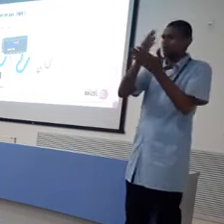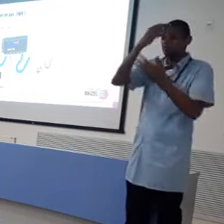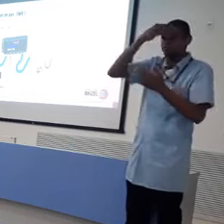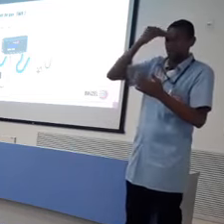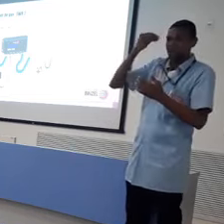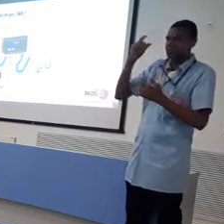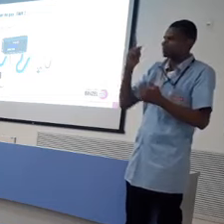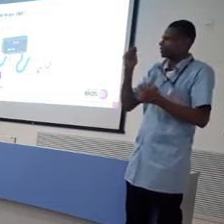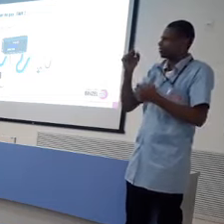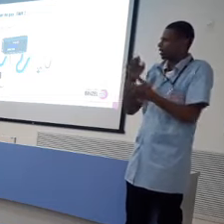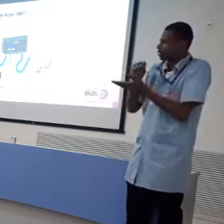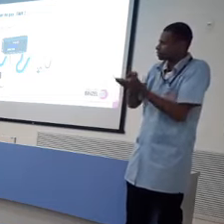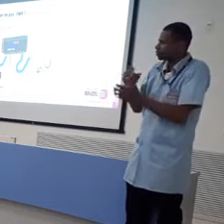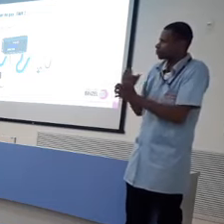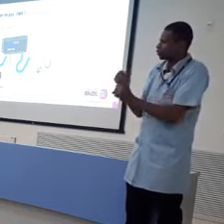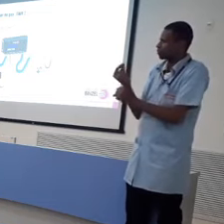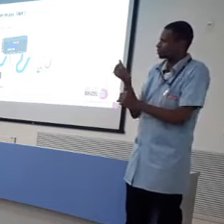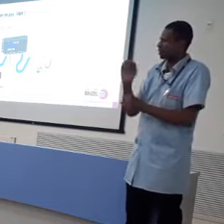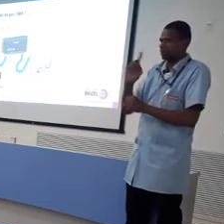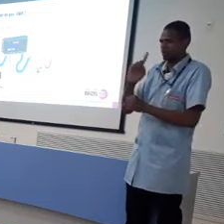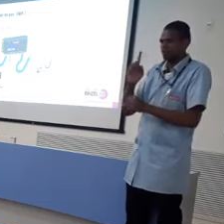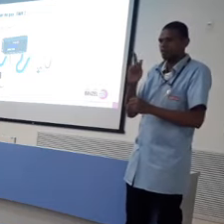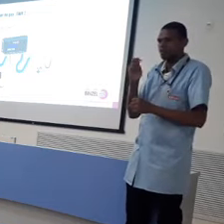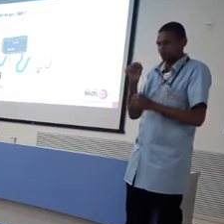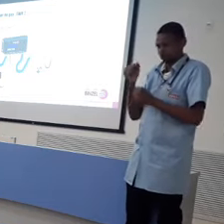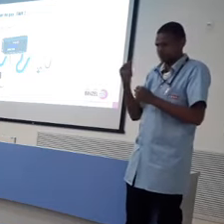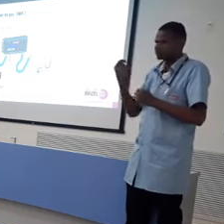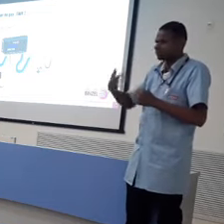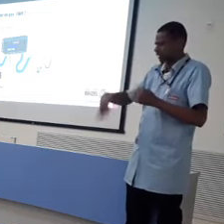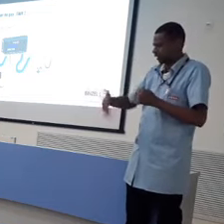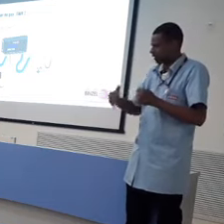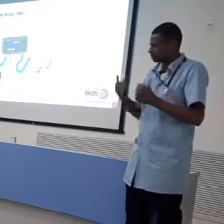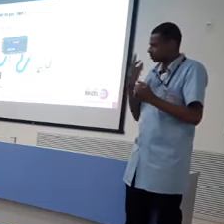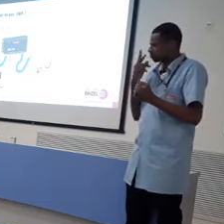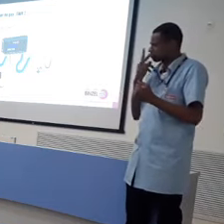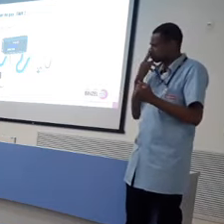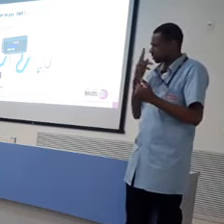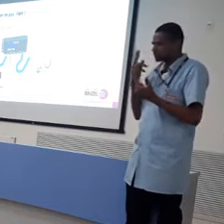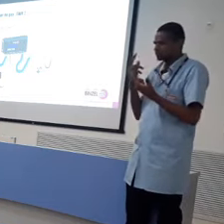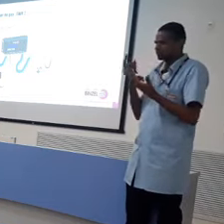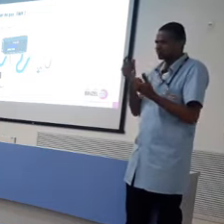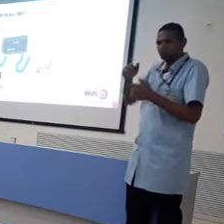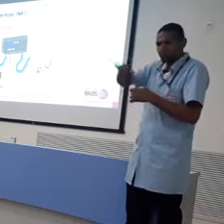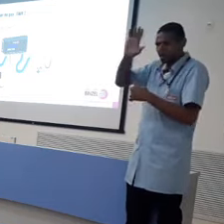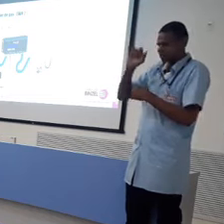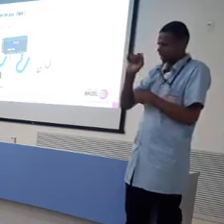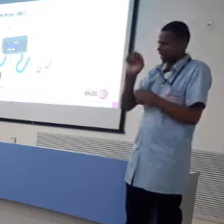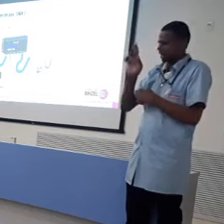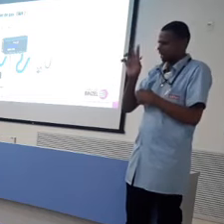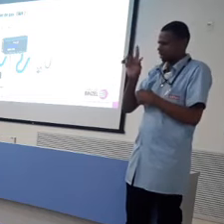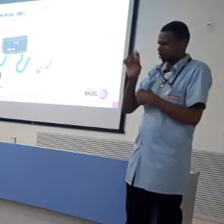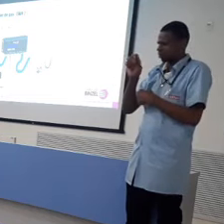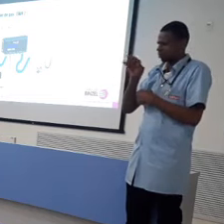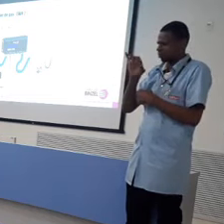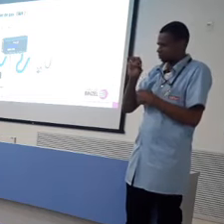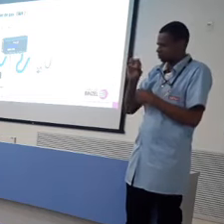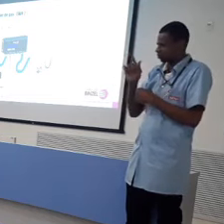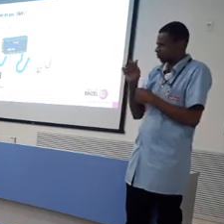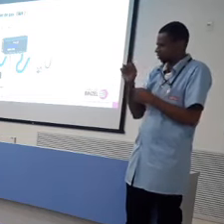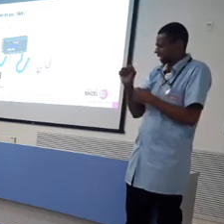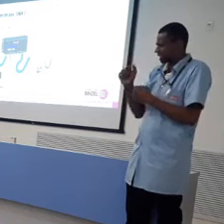gás utilizado. Sendo que o gás é o item consumível mais caro do processo. Mais caro do que